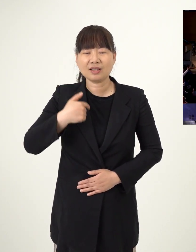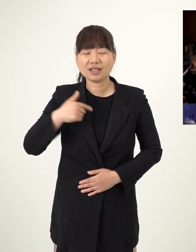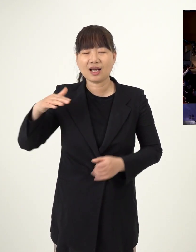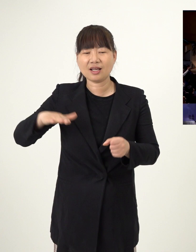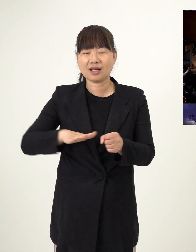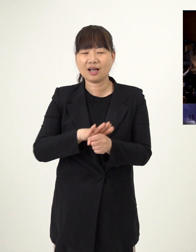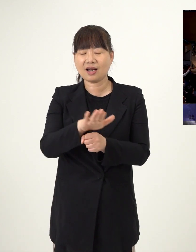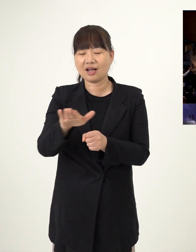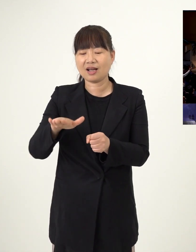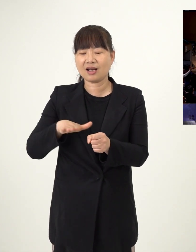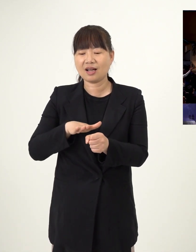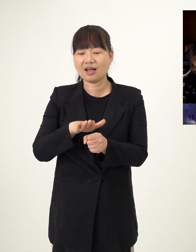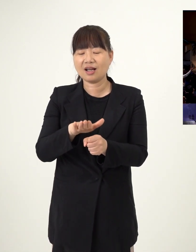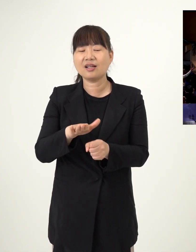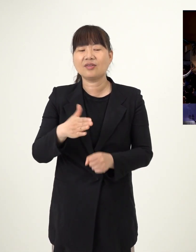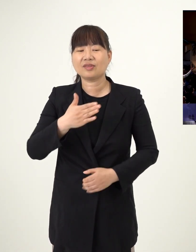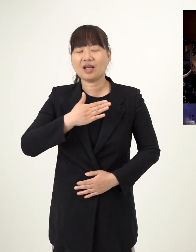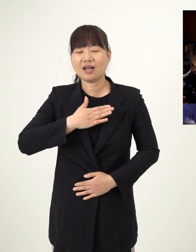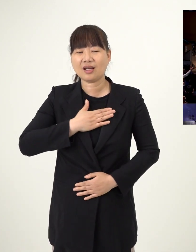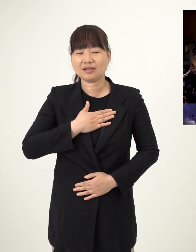내 사랑